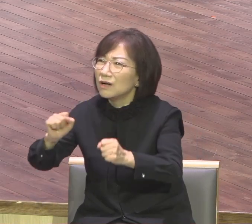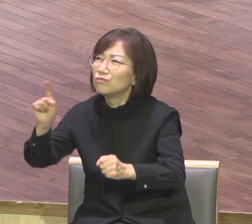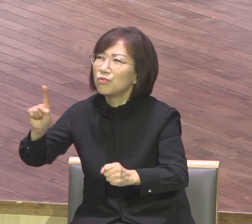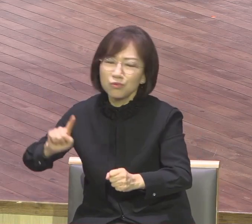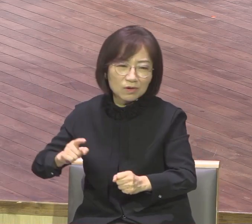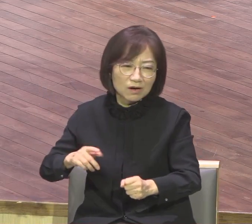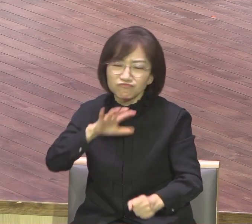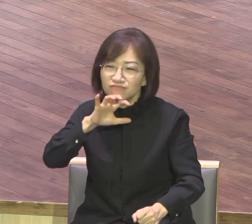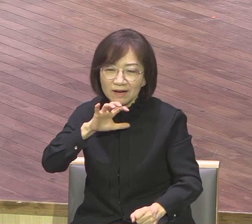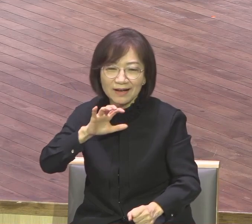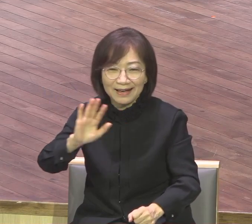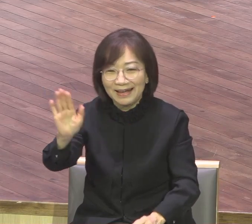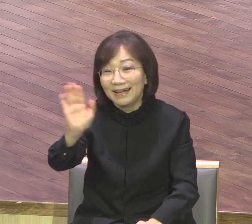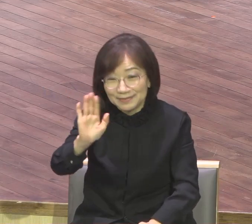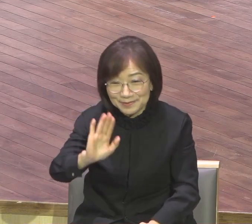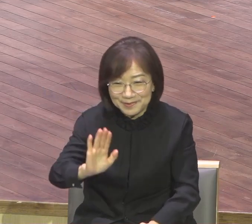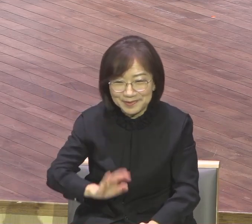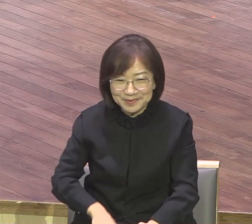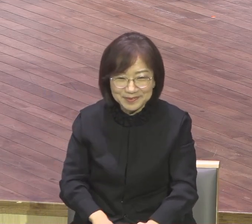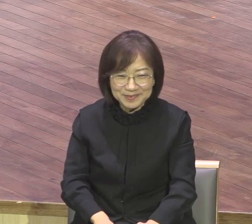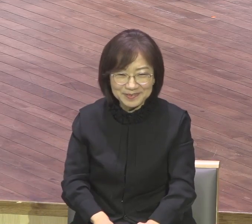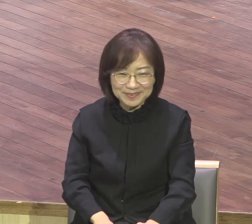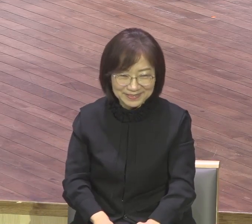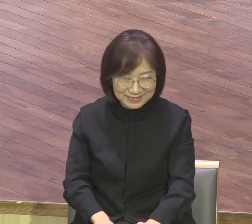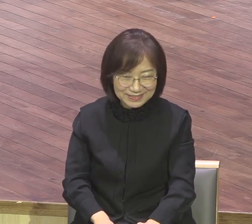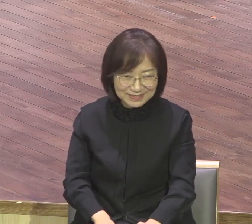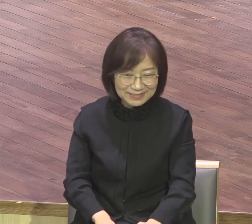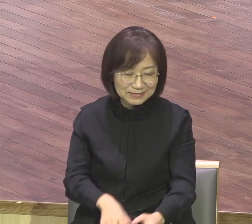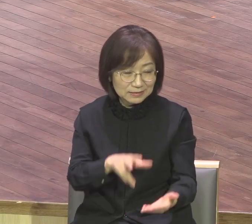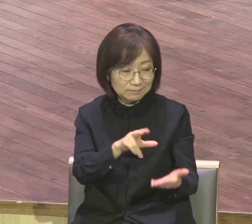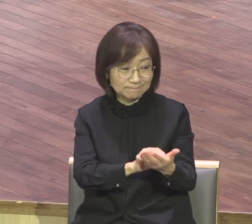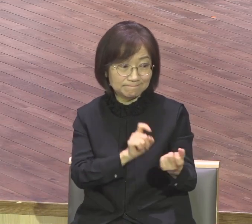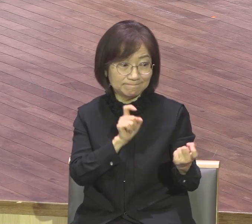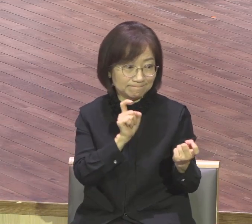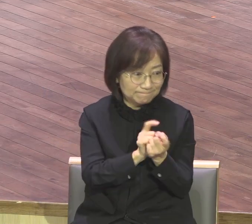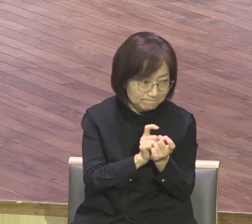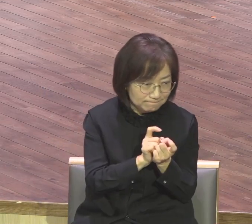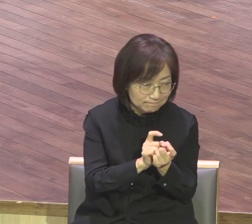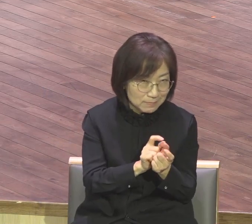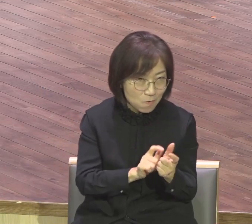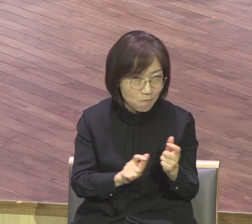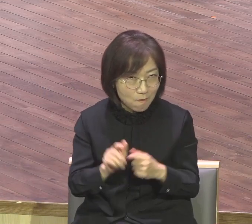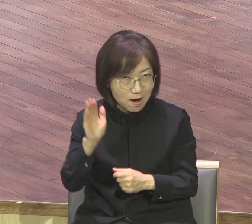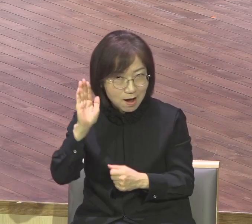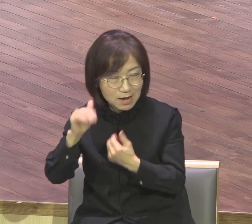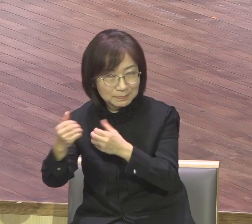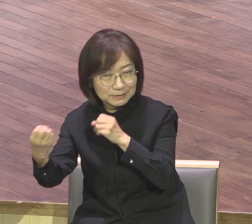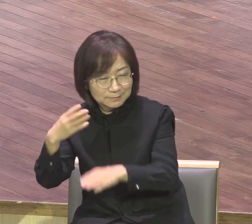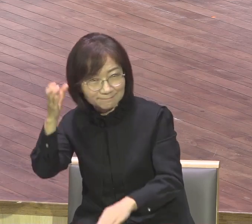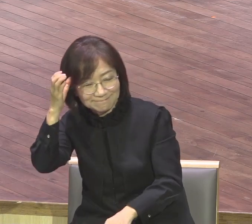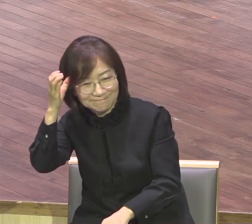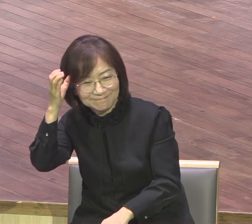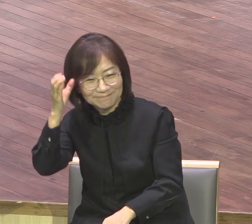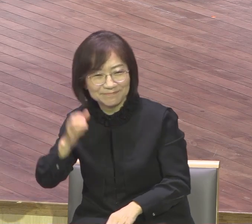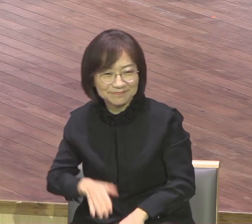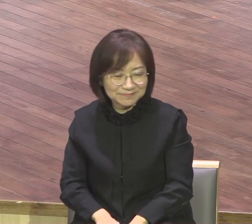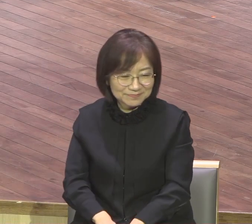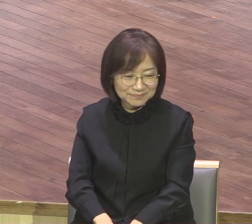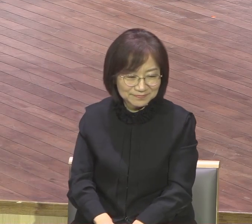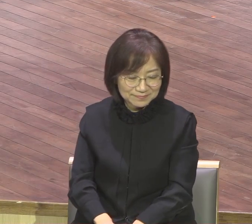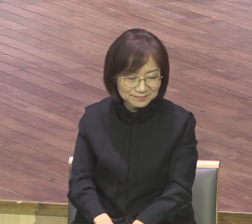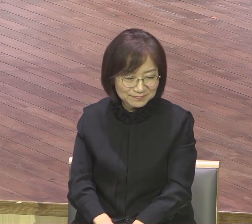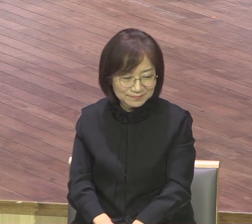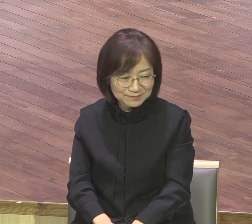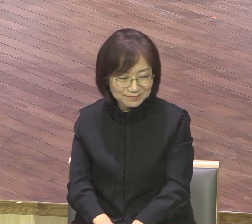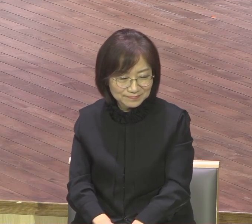앞에 생기나 이렇게 표현하는 사람 그 종교인이에요. No hay que actuar ah qué voy a hacer estoy perdido esos son los religiosos.